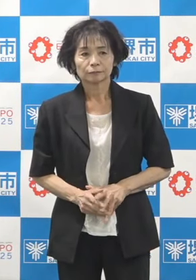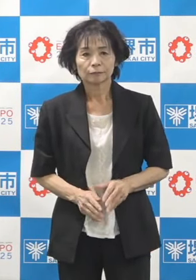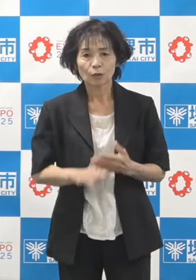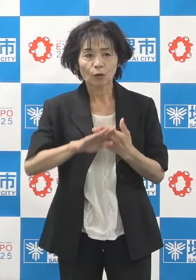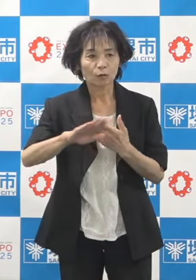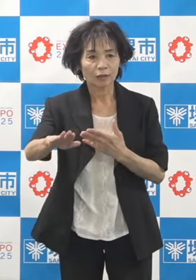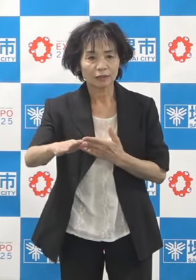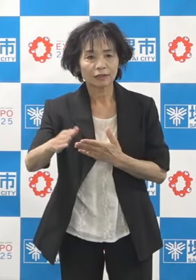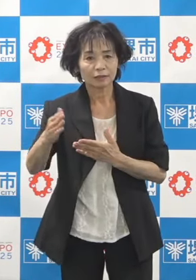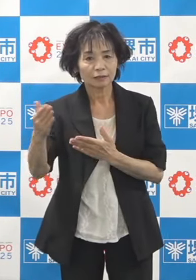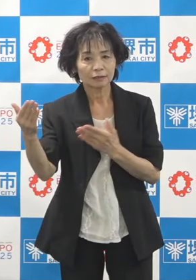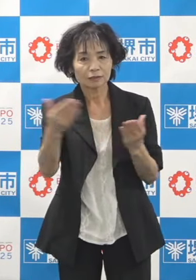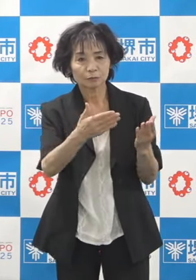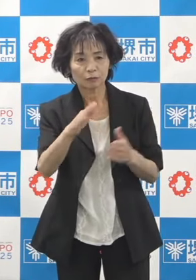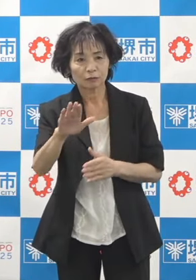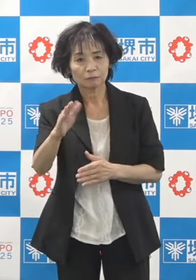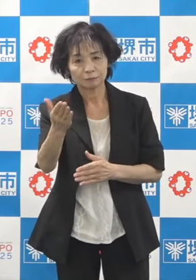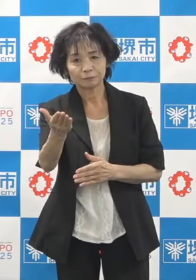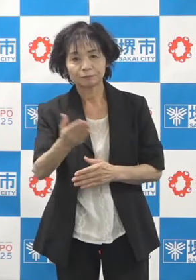それでは他にご質問いかがでしょうか。